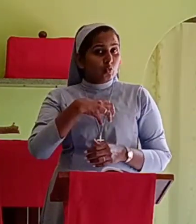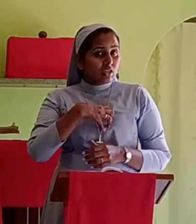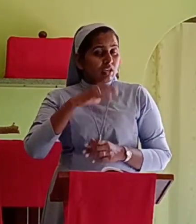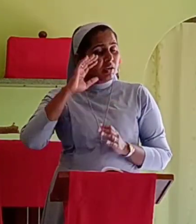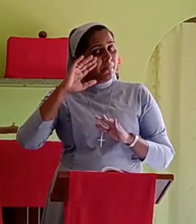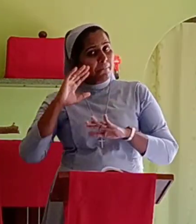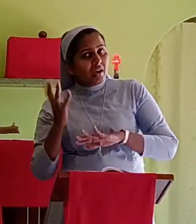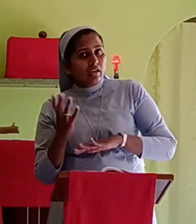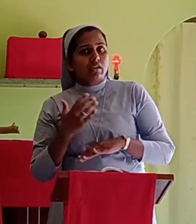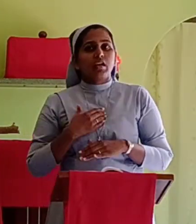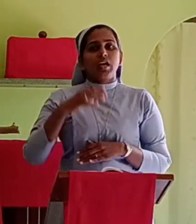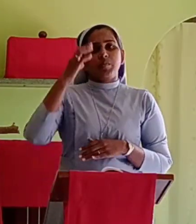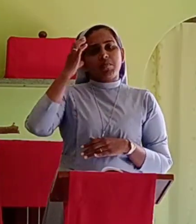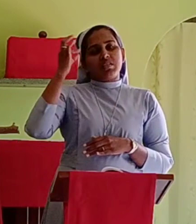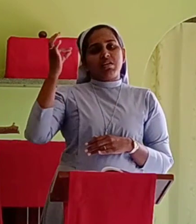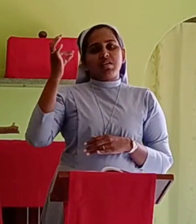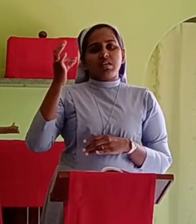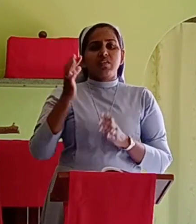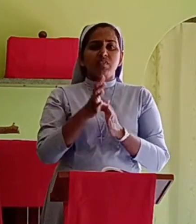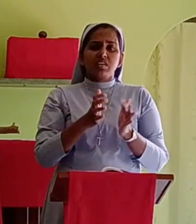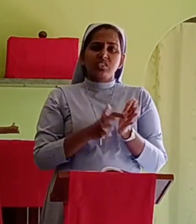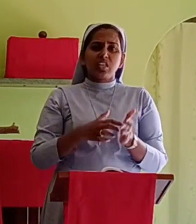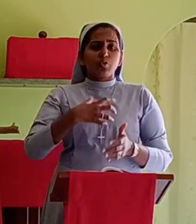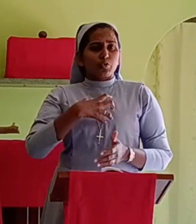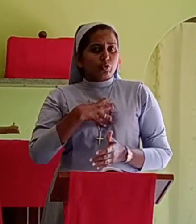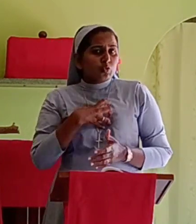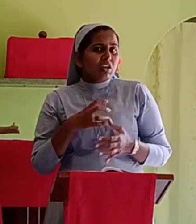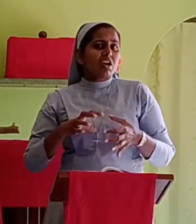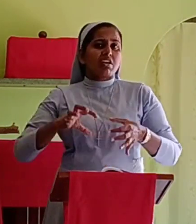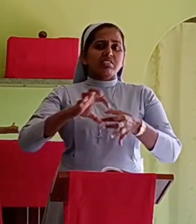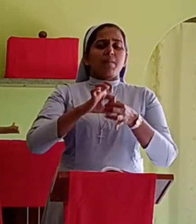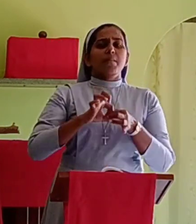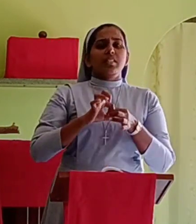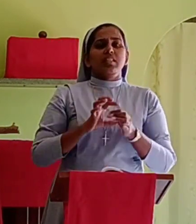දුක මරණය අද දවසේදී මෙනෙහි කරනු ලබනවා.